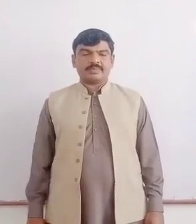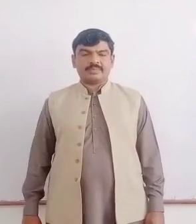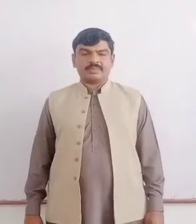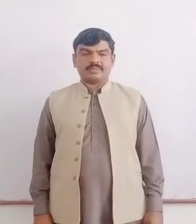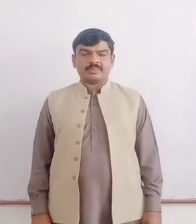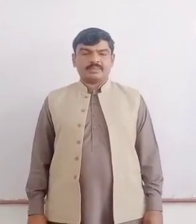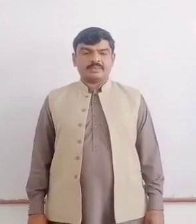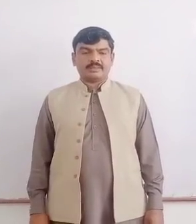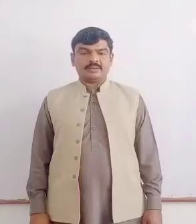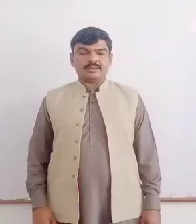سودا،